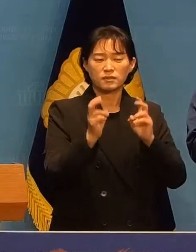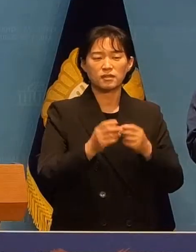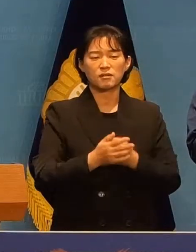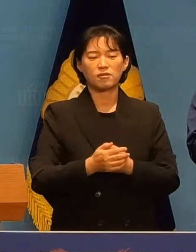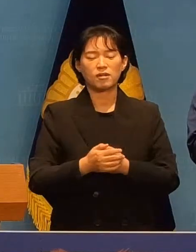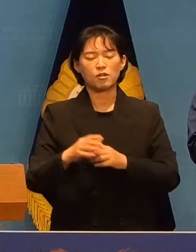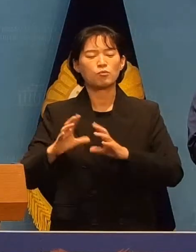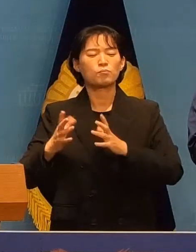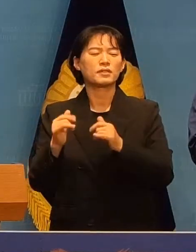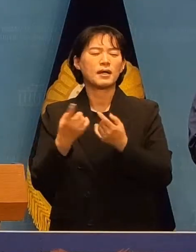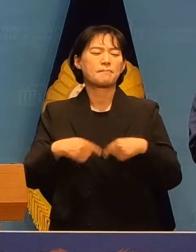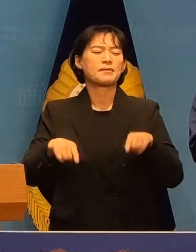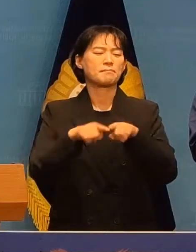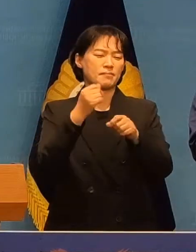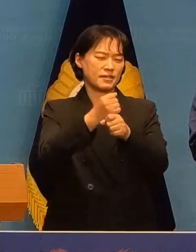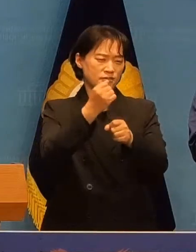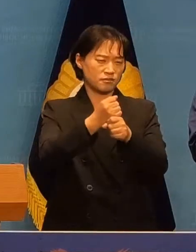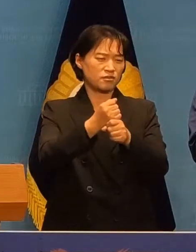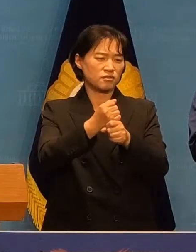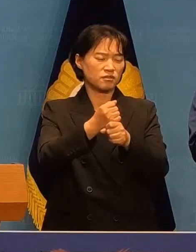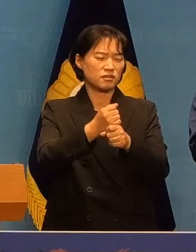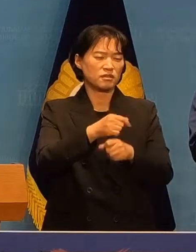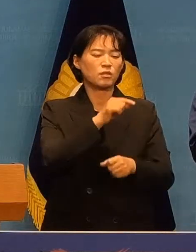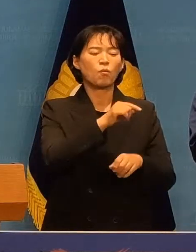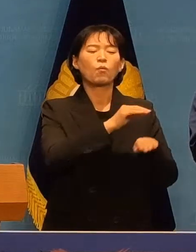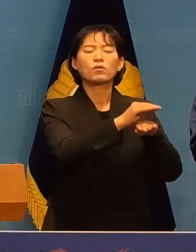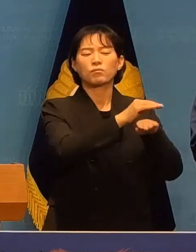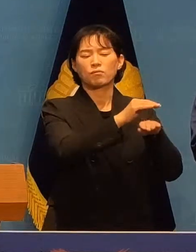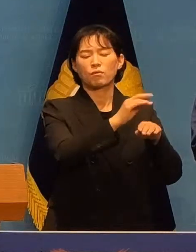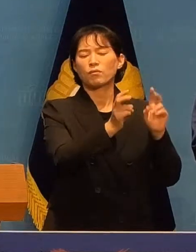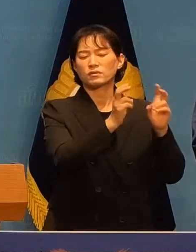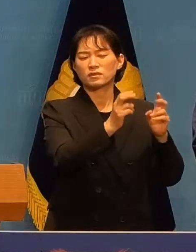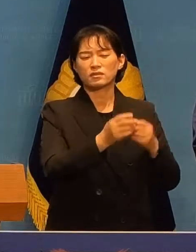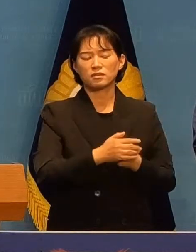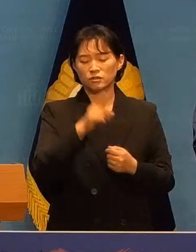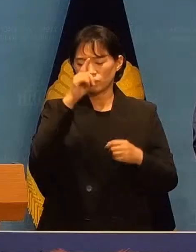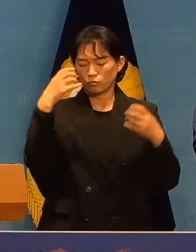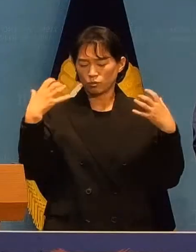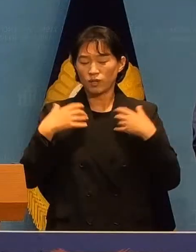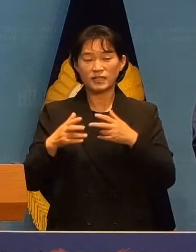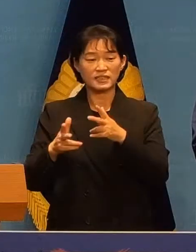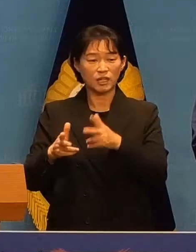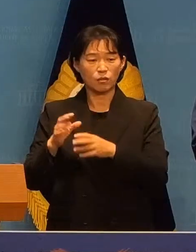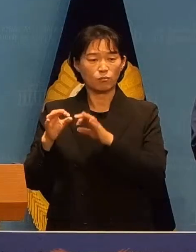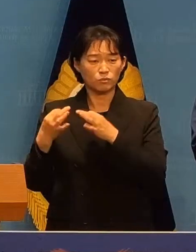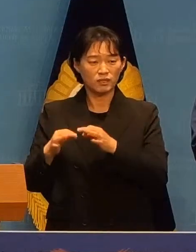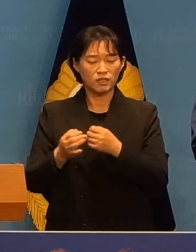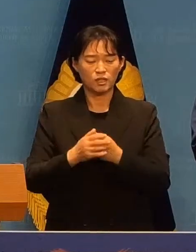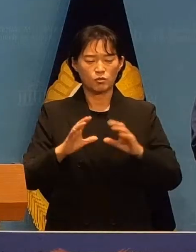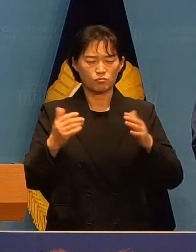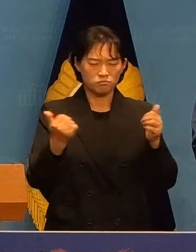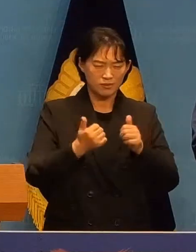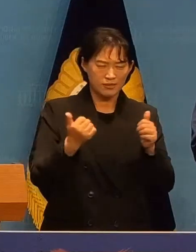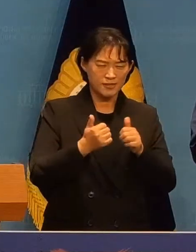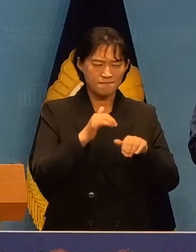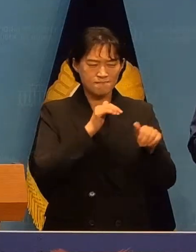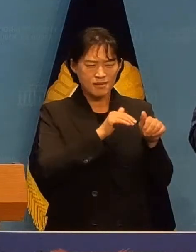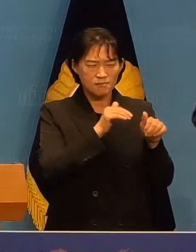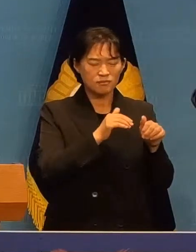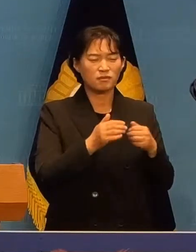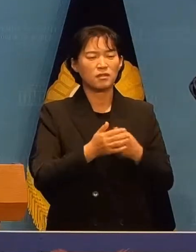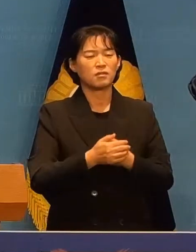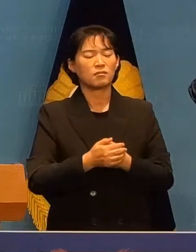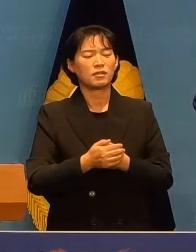기업입니다. 저는 국회 정무위원회 위원으로서 정부와 산업은행 그리고 국회의 비상한 개입과 책임 있는